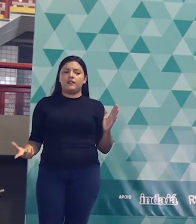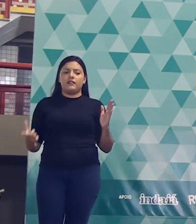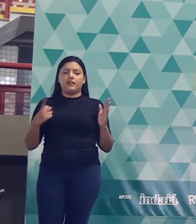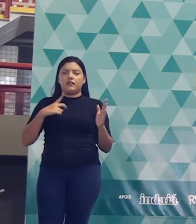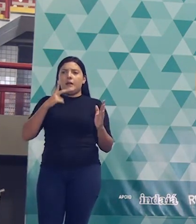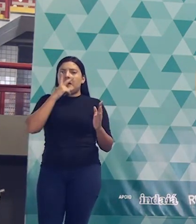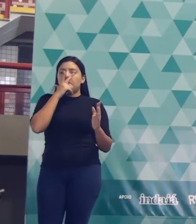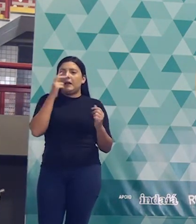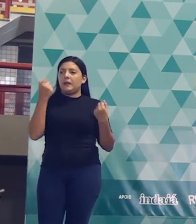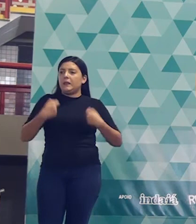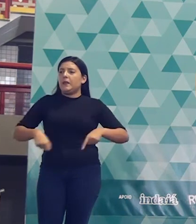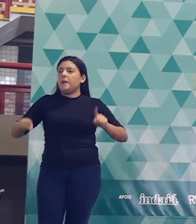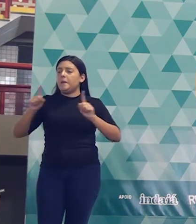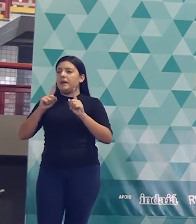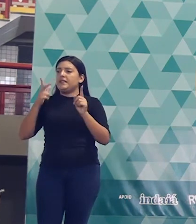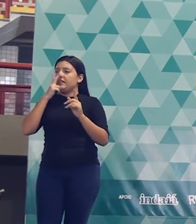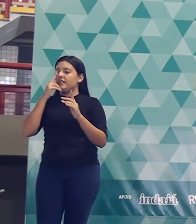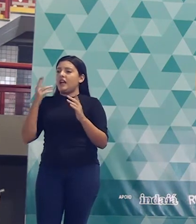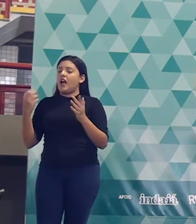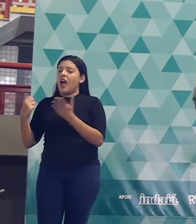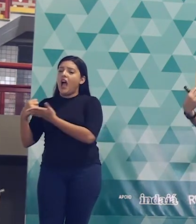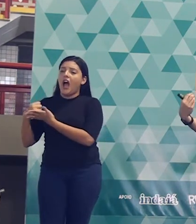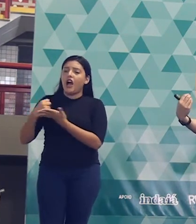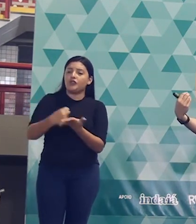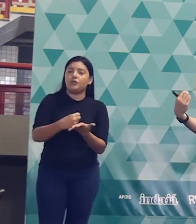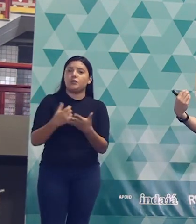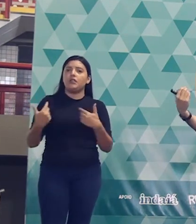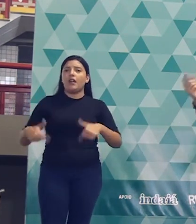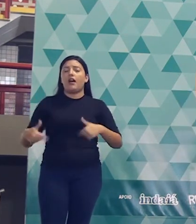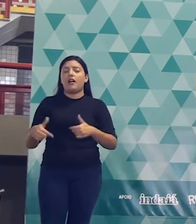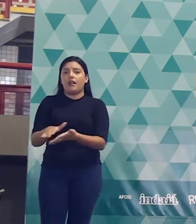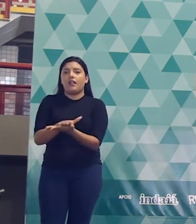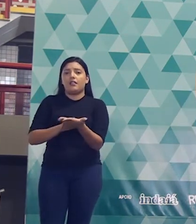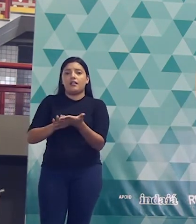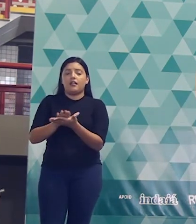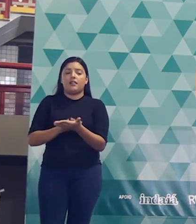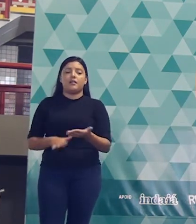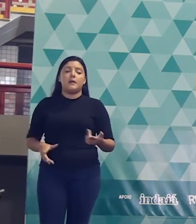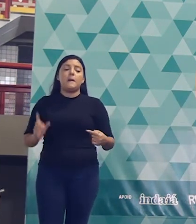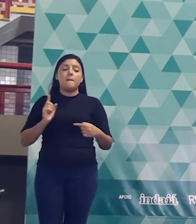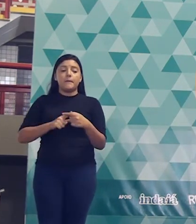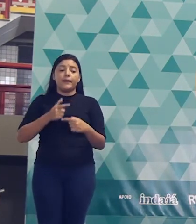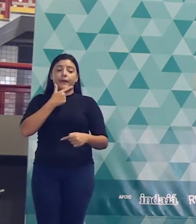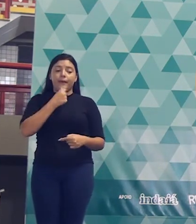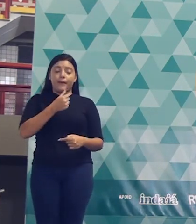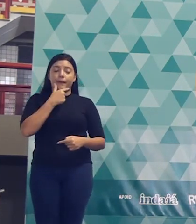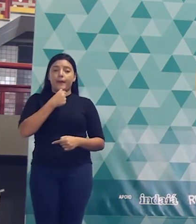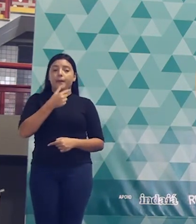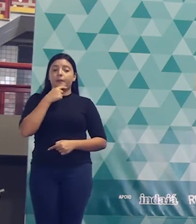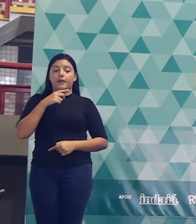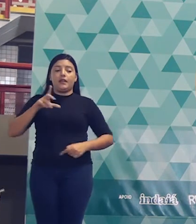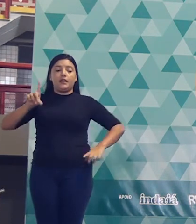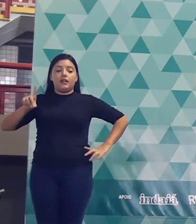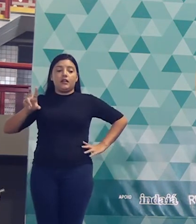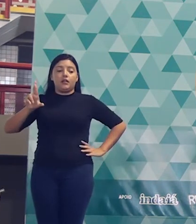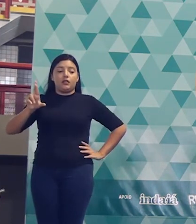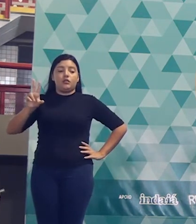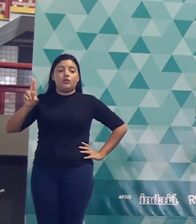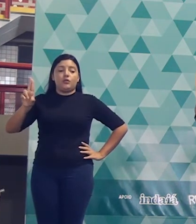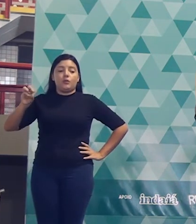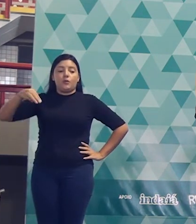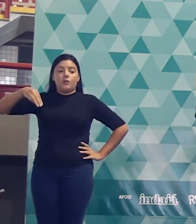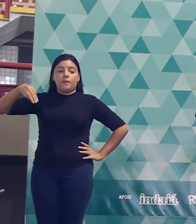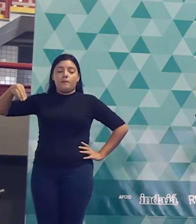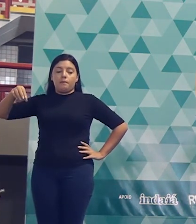não exerce subordinação em relação a outra. Por que Drummond tirou na segunda estrofe a